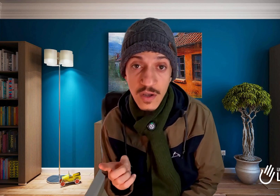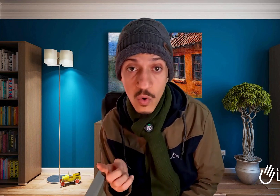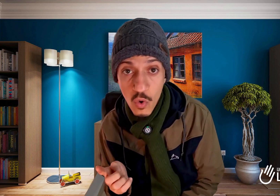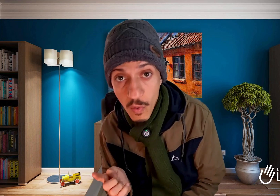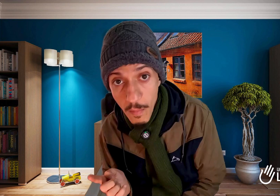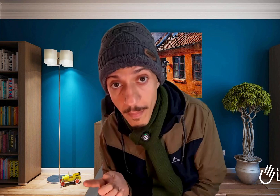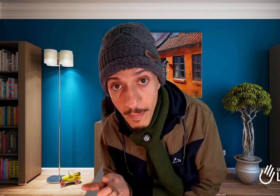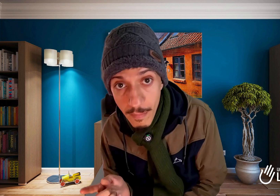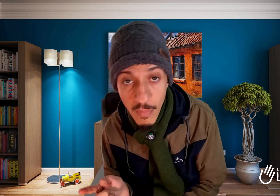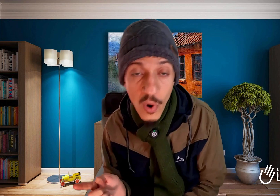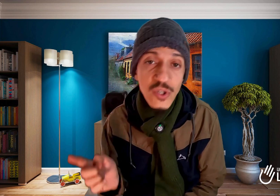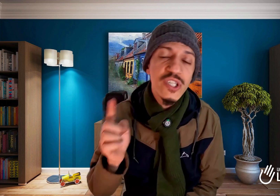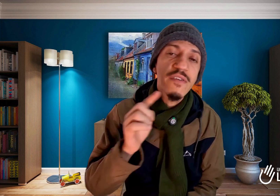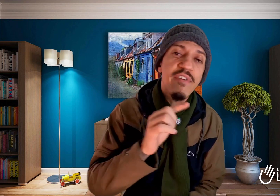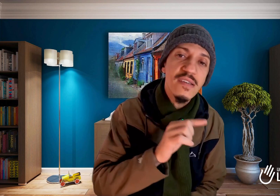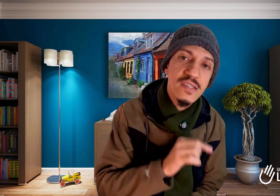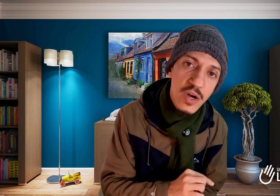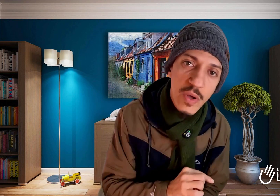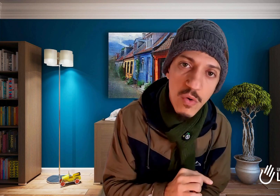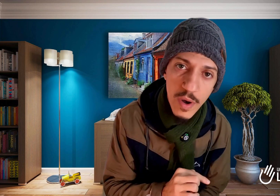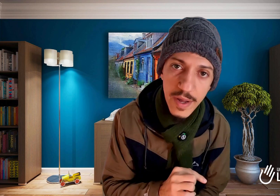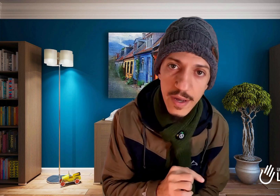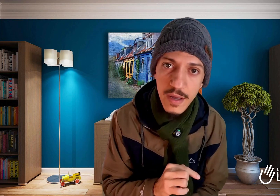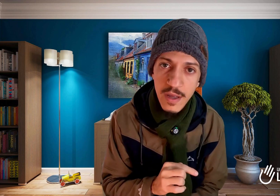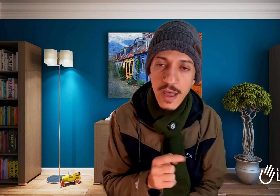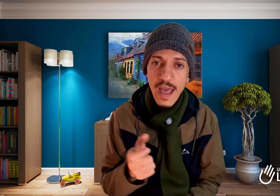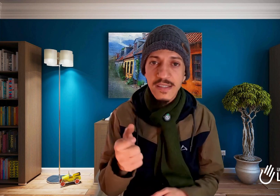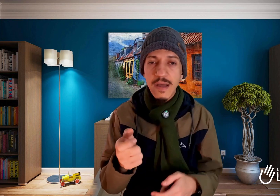com motivação icônica. Exemplo,